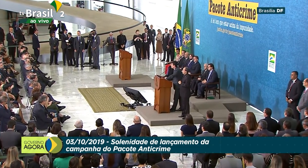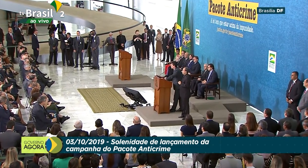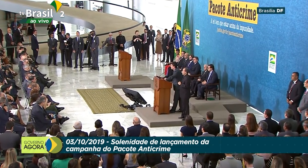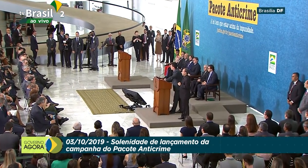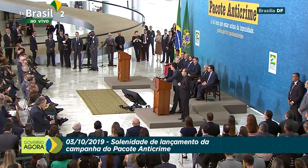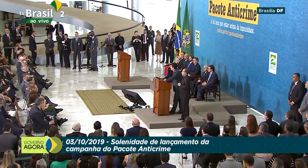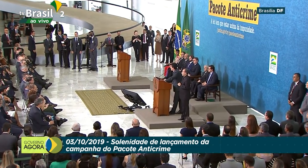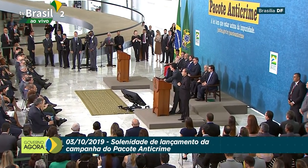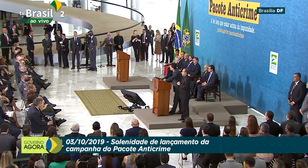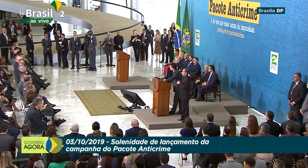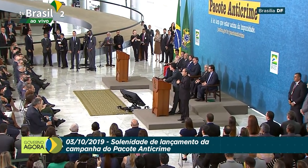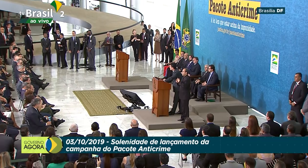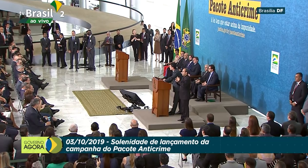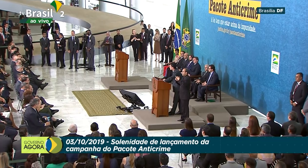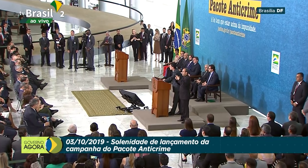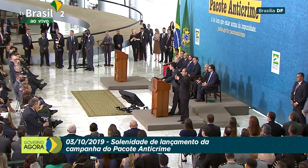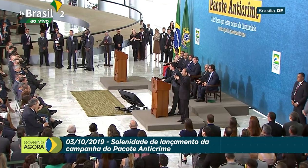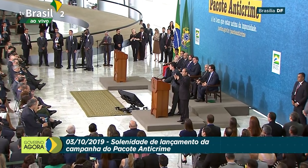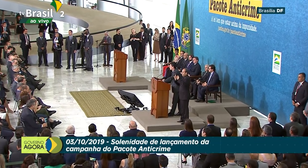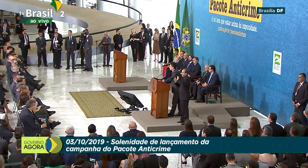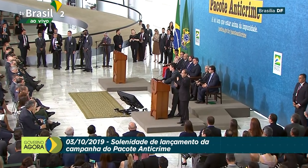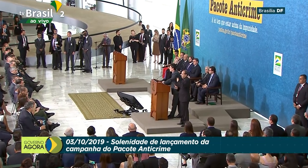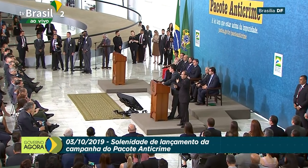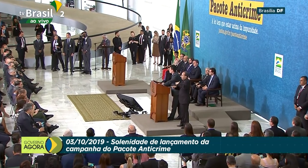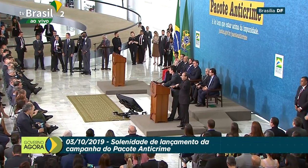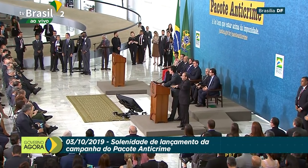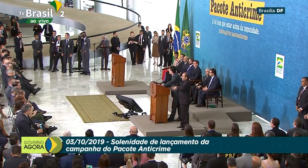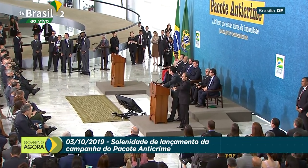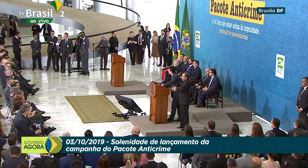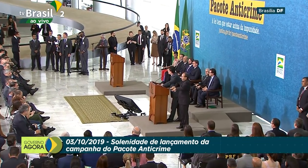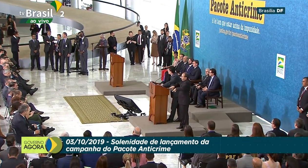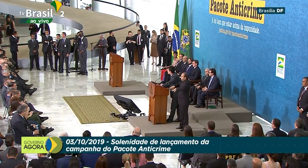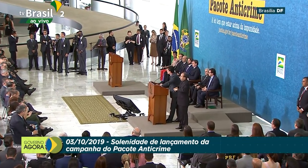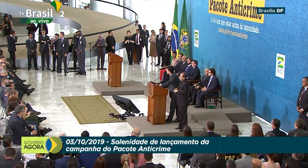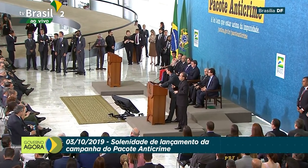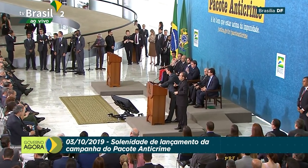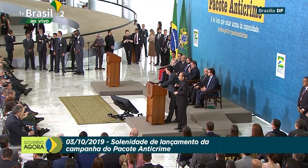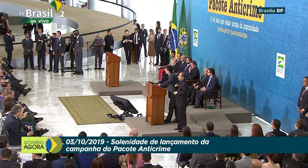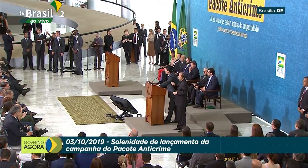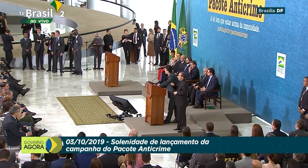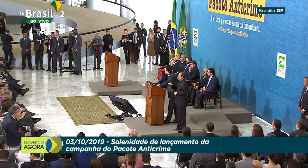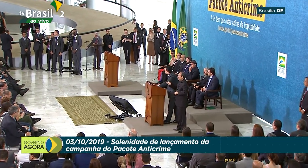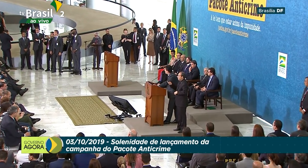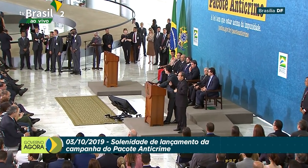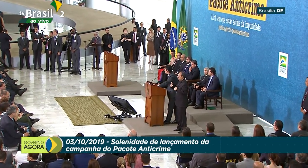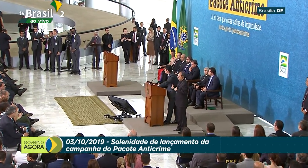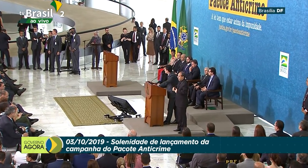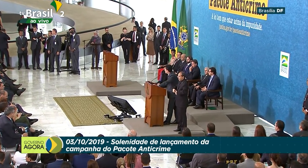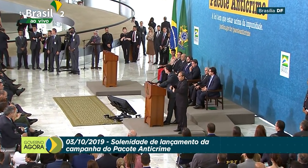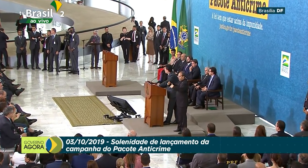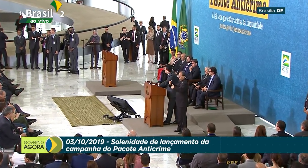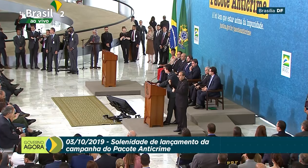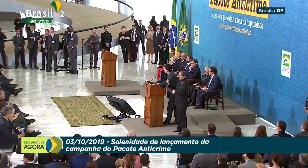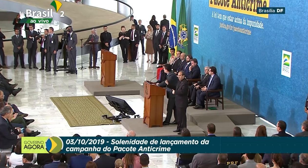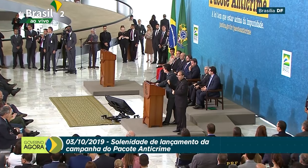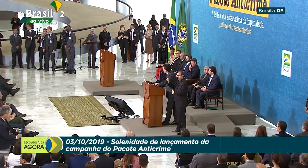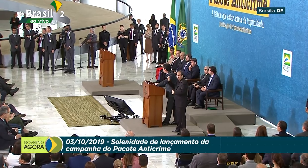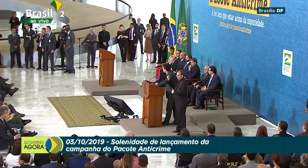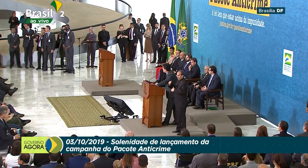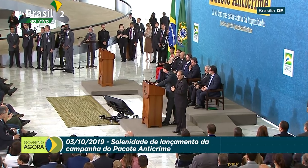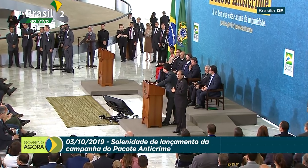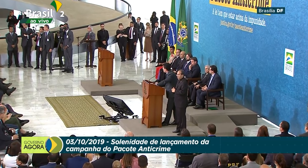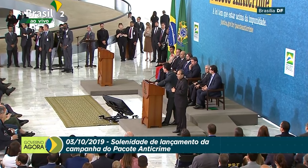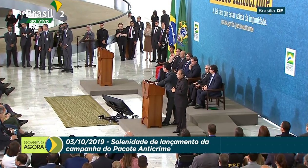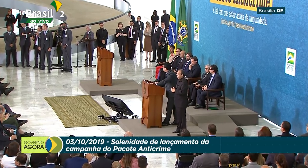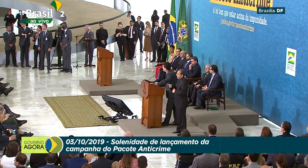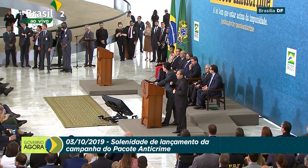aspectos diferenciados, com várias medidas que são importantes para que nós